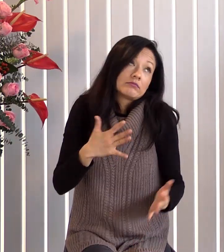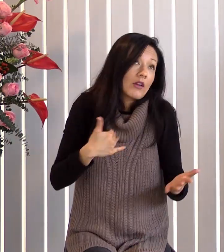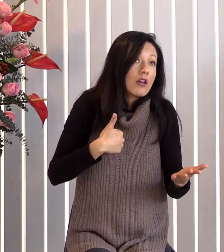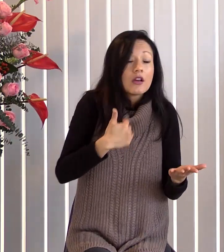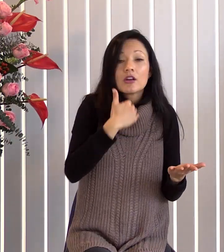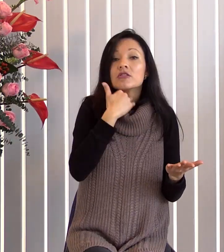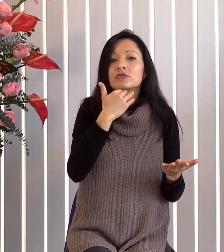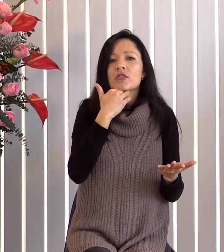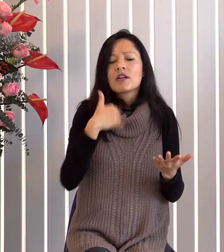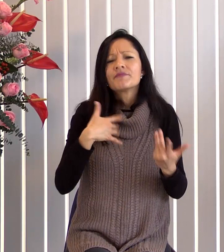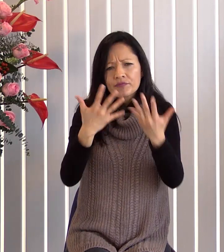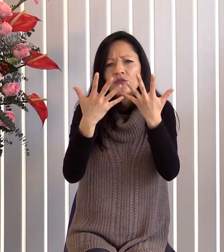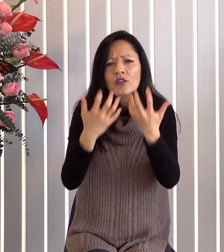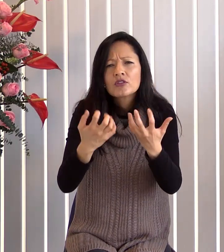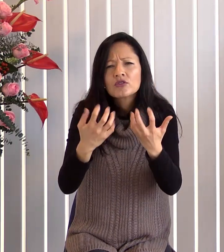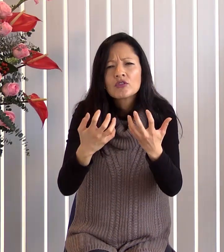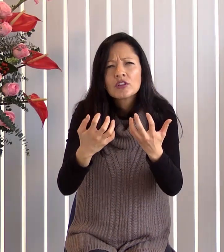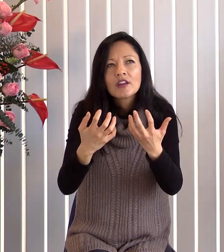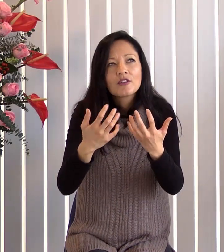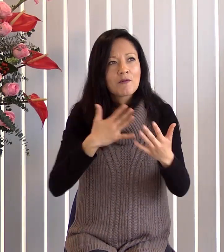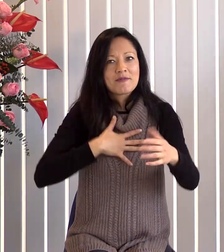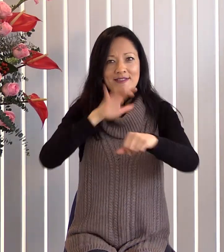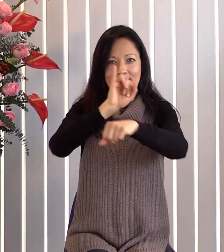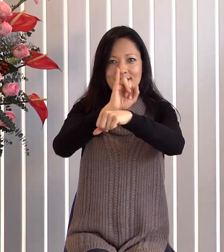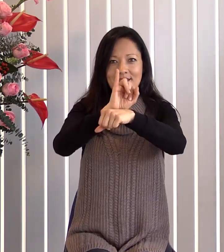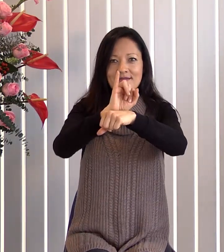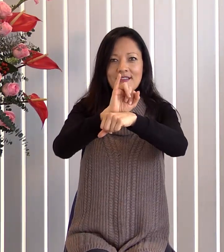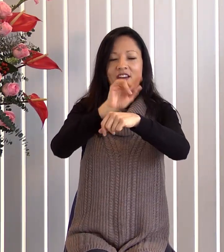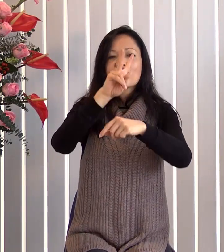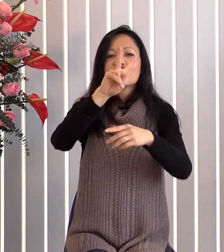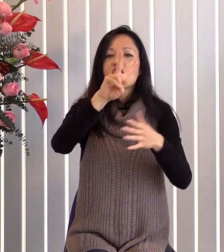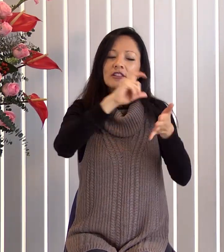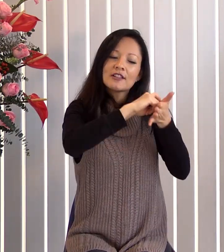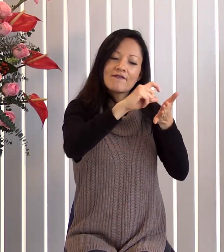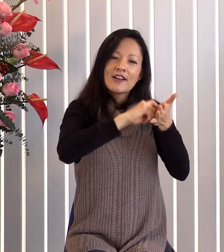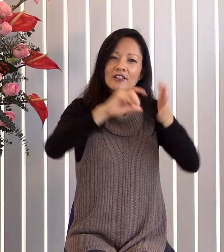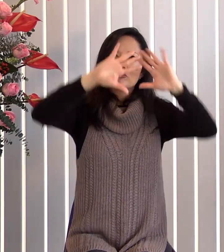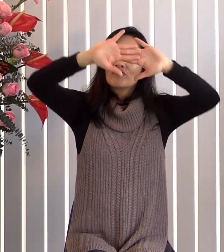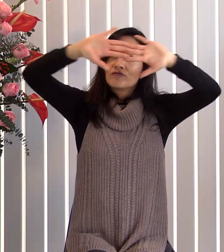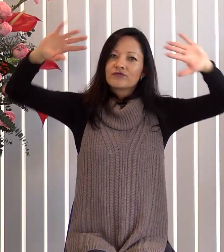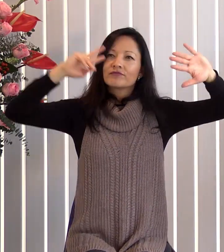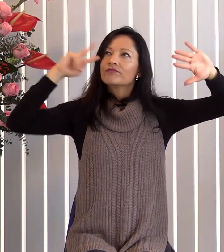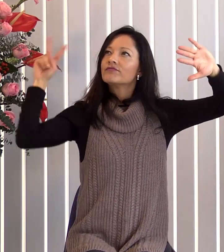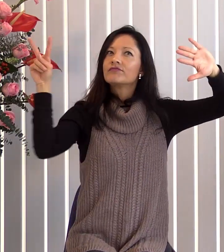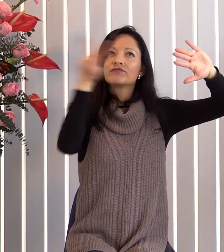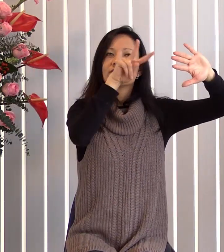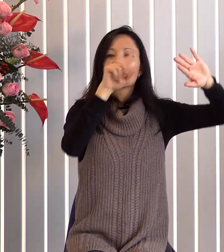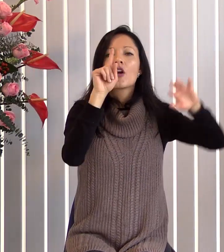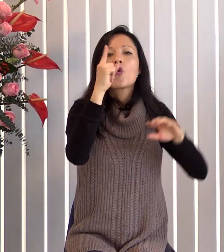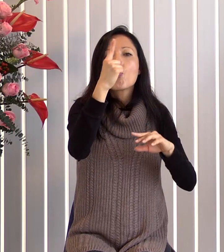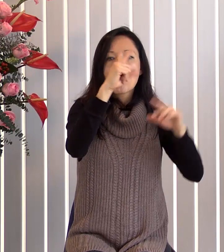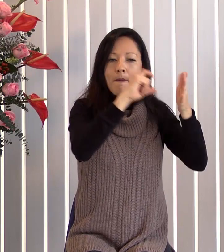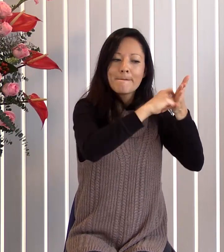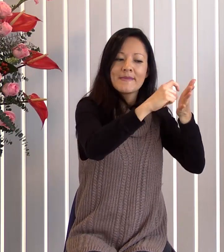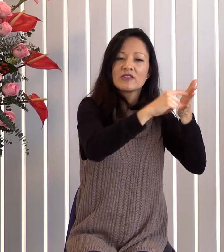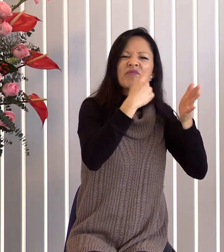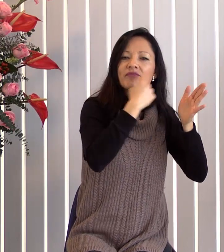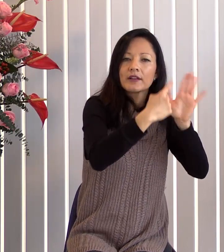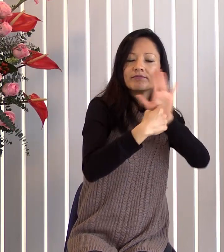yo quiero colocar en la entrada de nuestra iglesia 2 versículos importantes. Uno es que